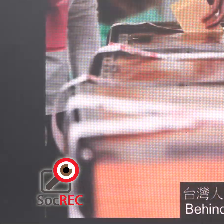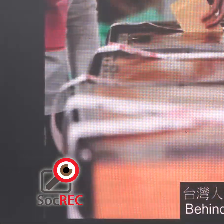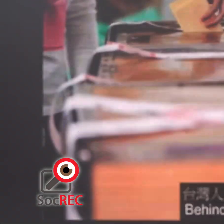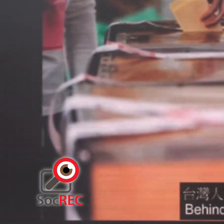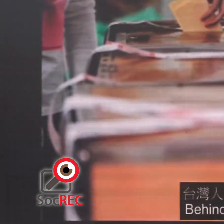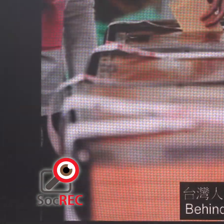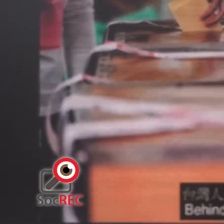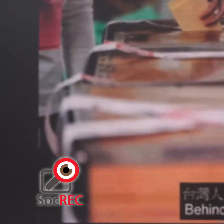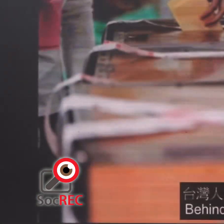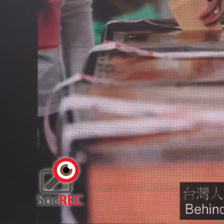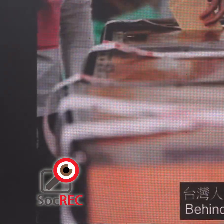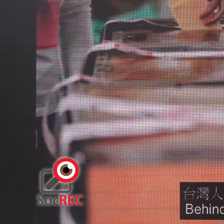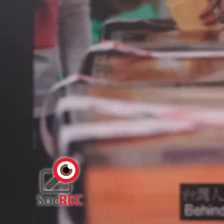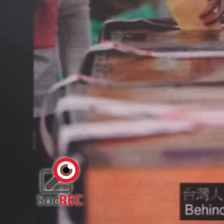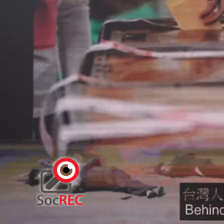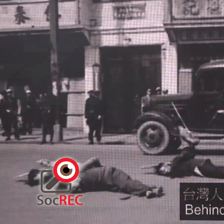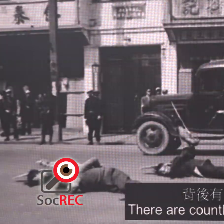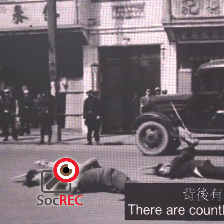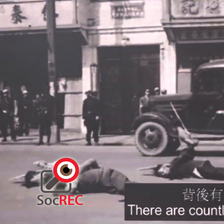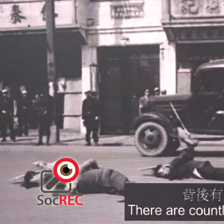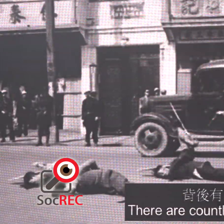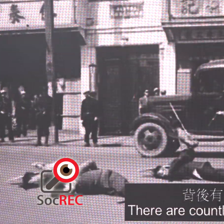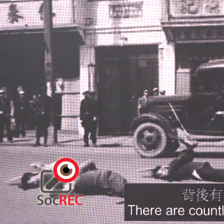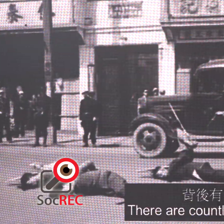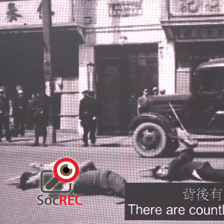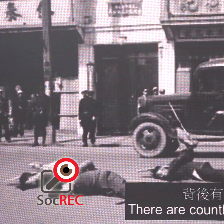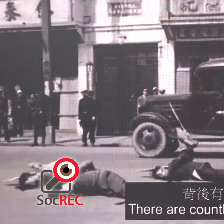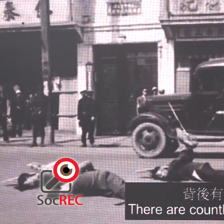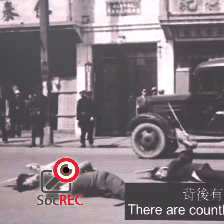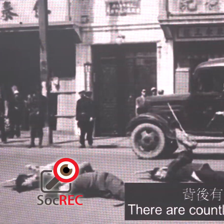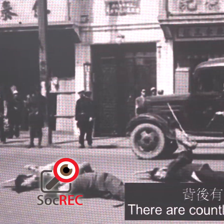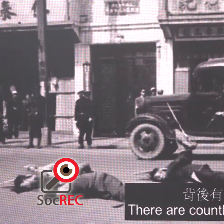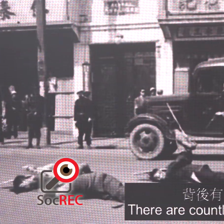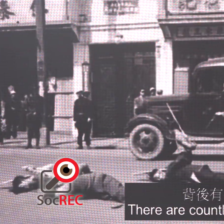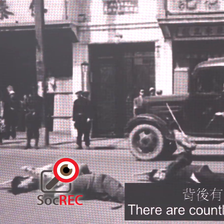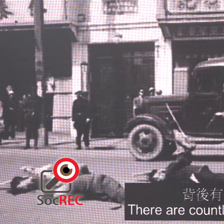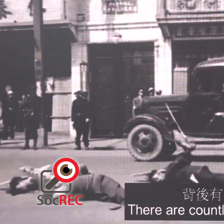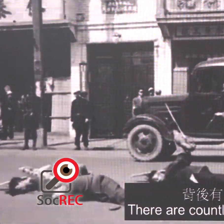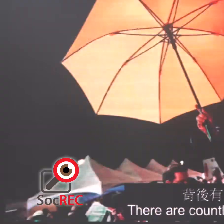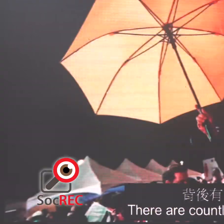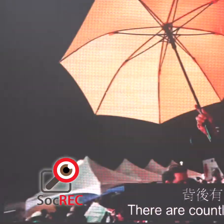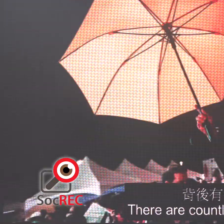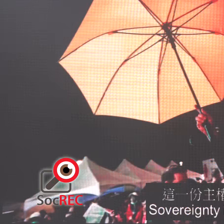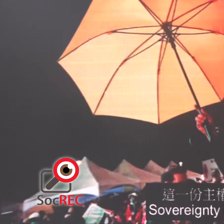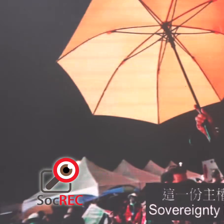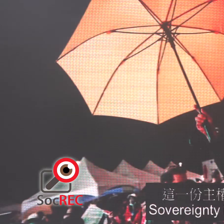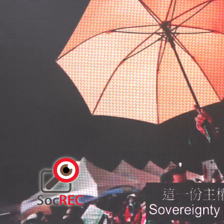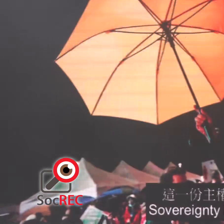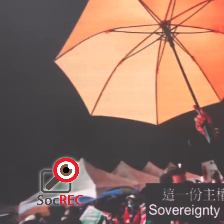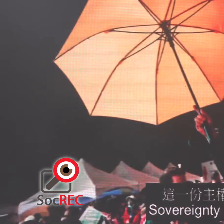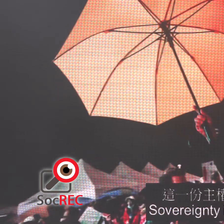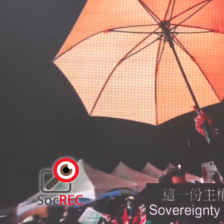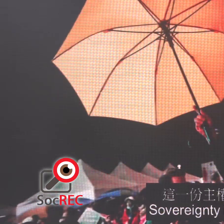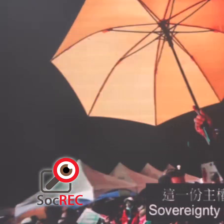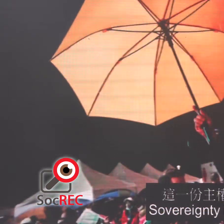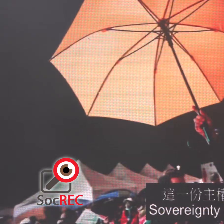台灣人這一張選票背後有幾多血和淚，這一份主權